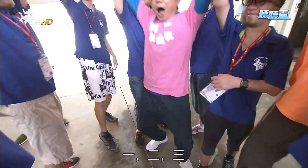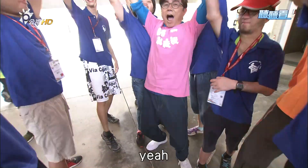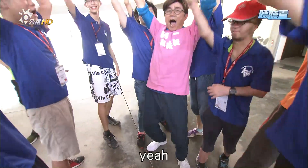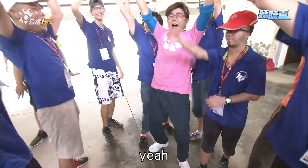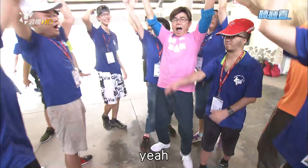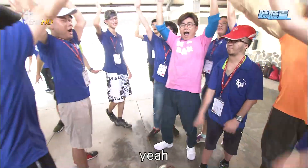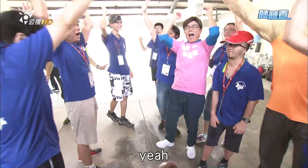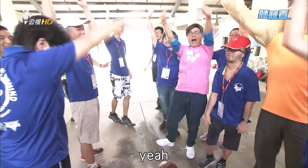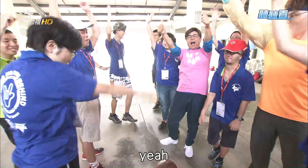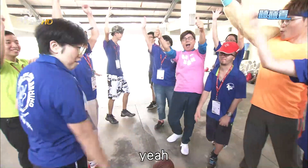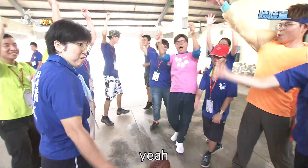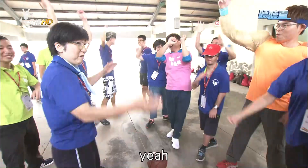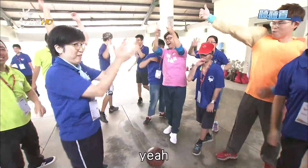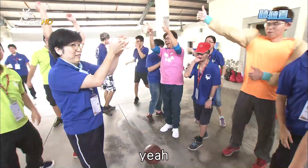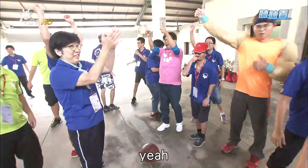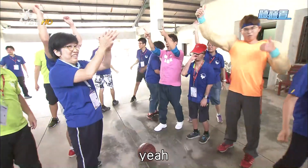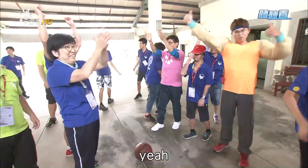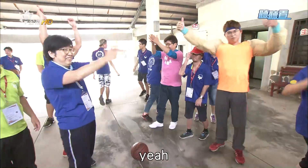耶， 来，